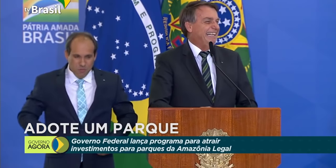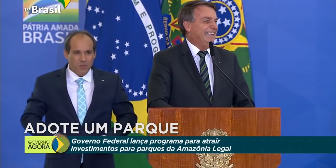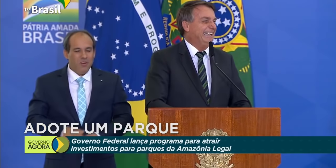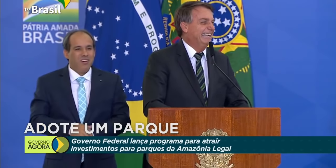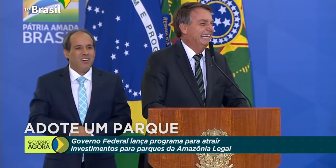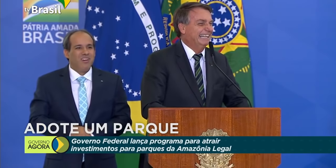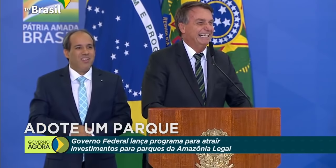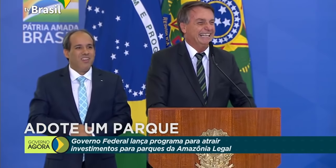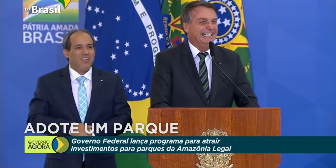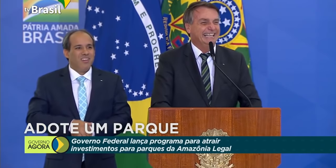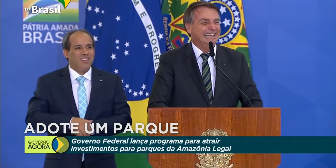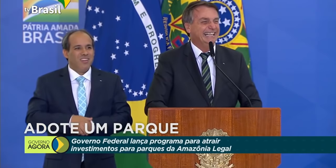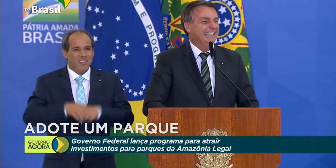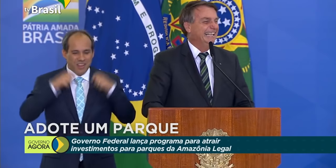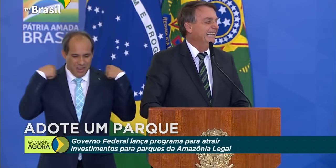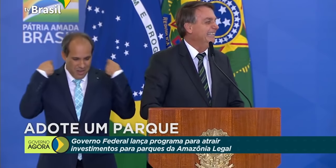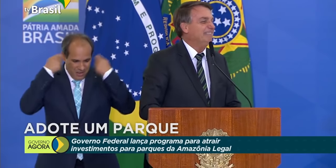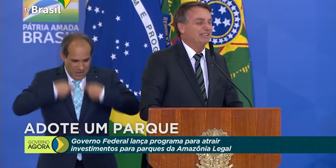dela